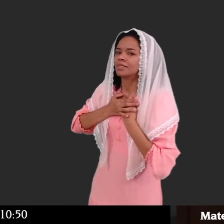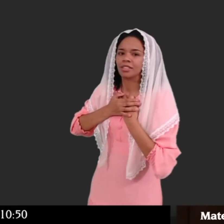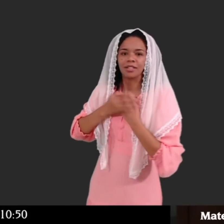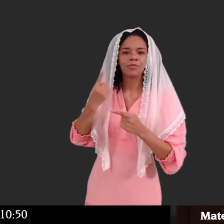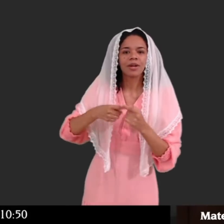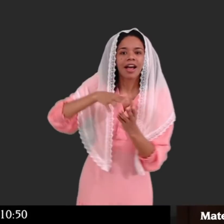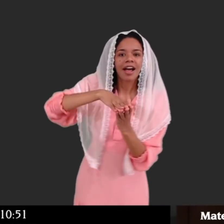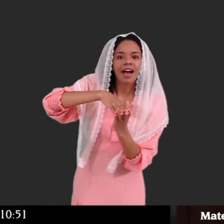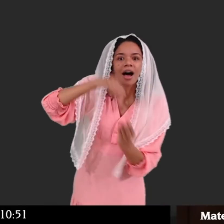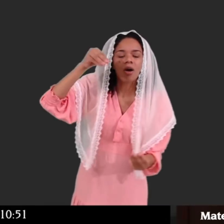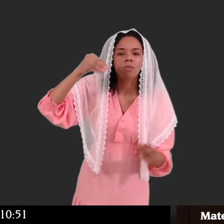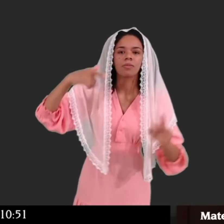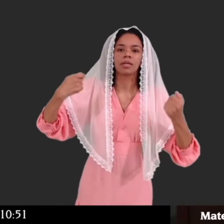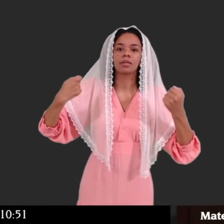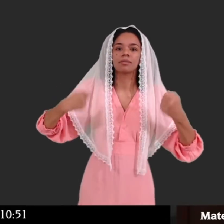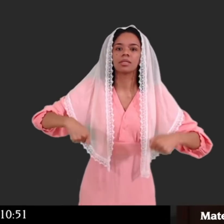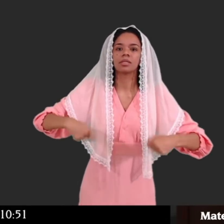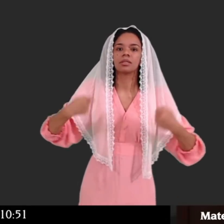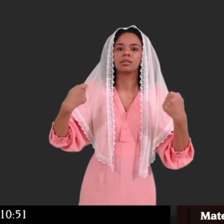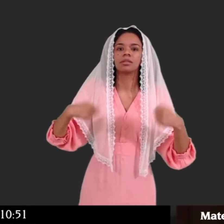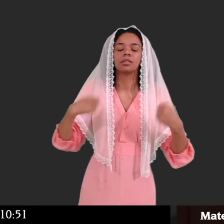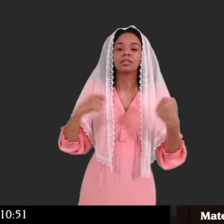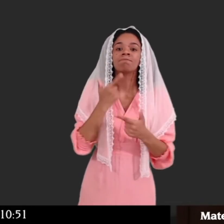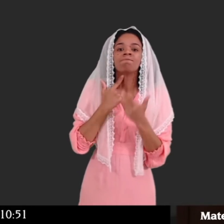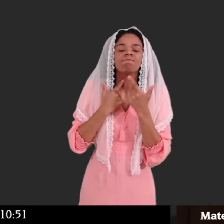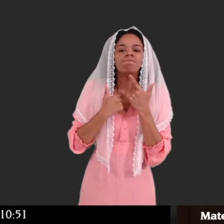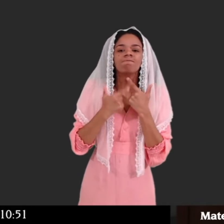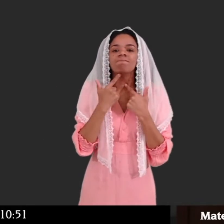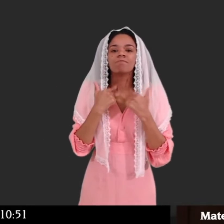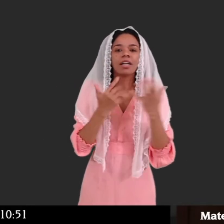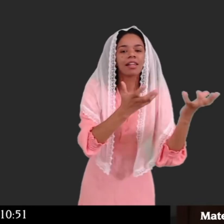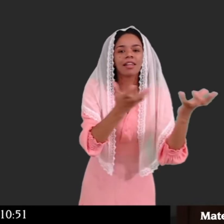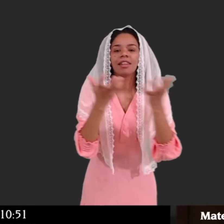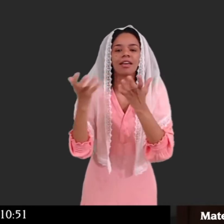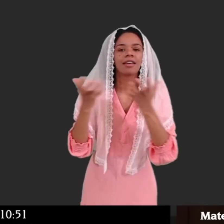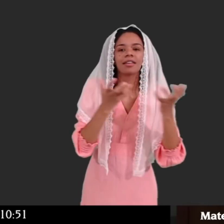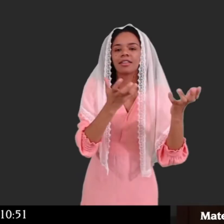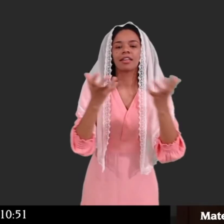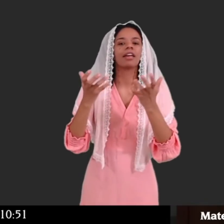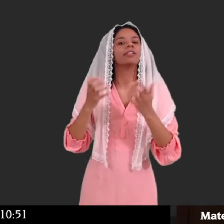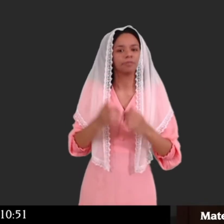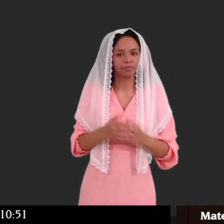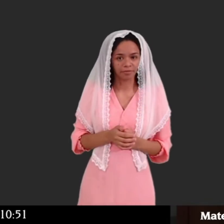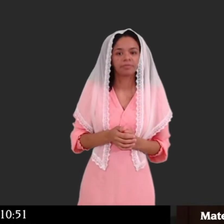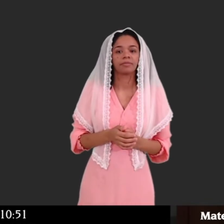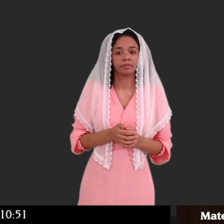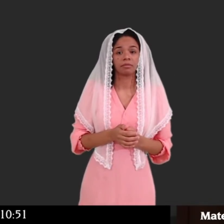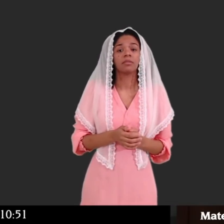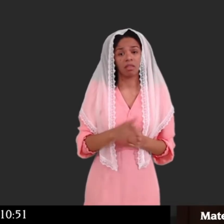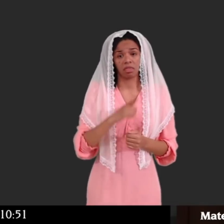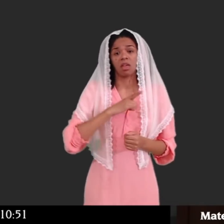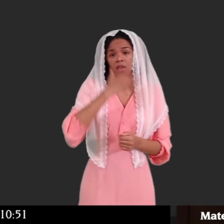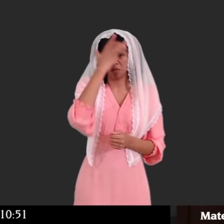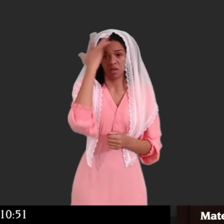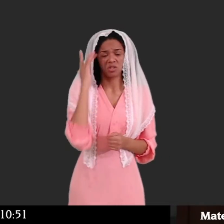faminta, ela fica desejosa de alguma coisa. Tem muita gente farta no nosso